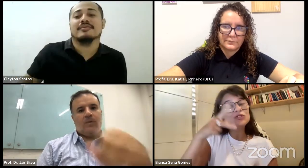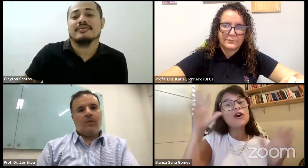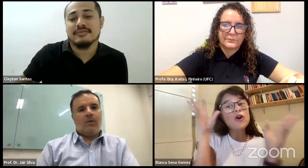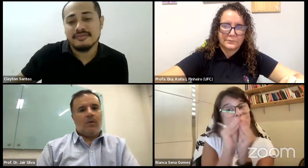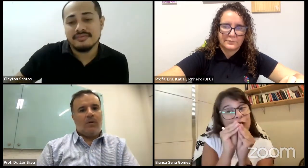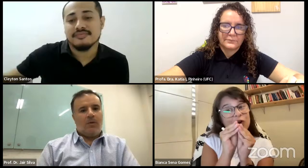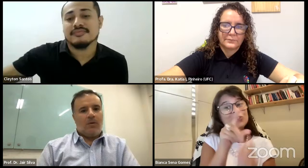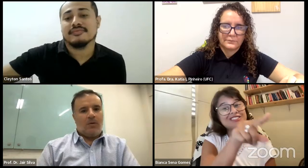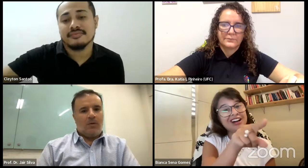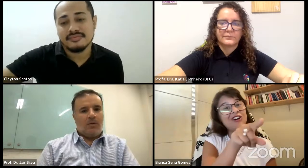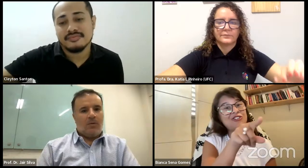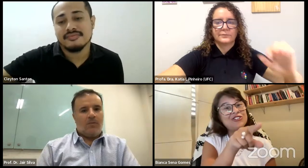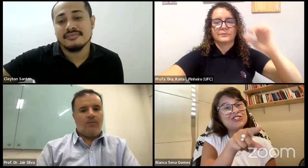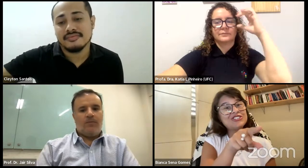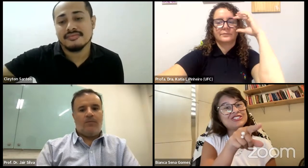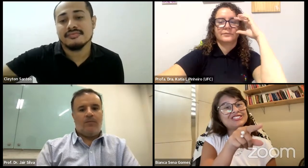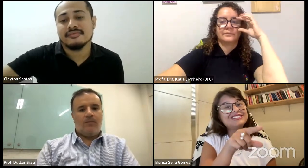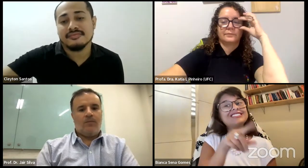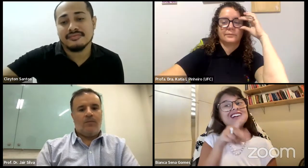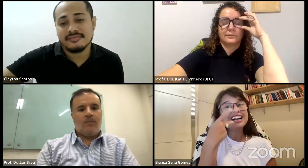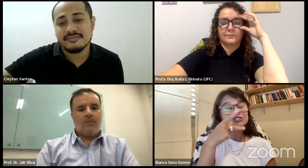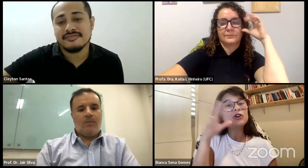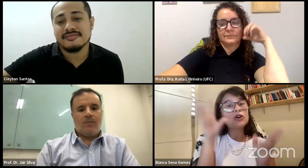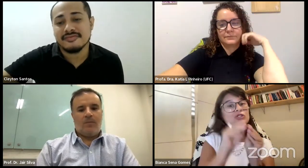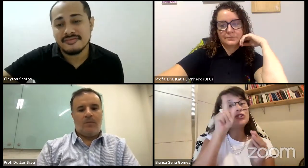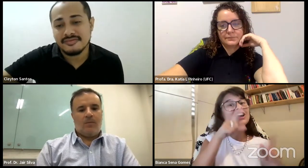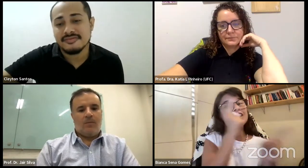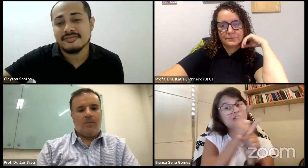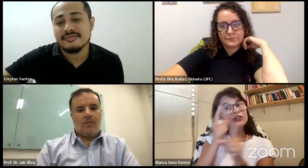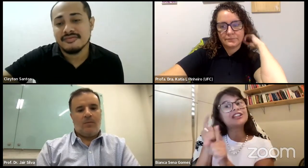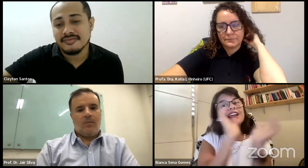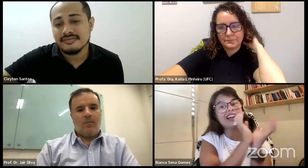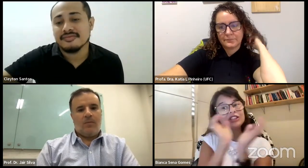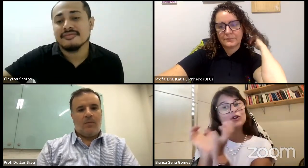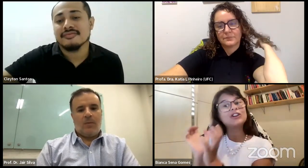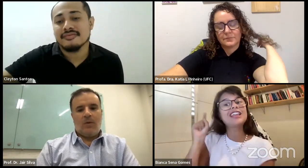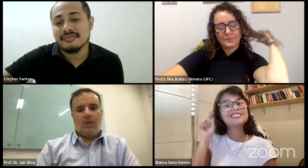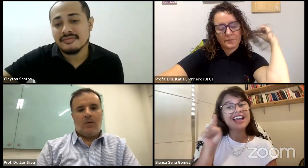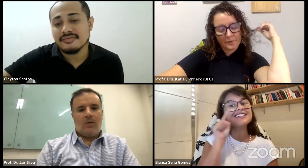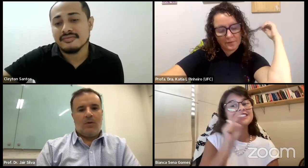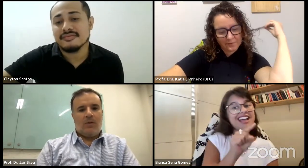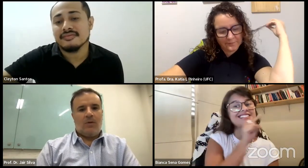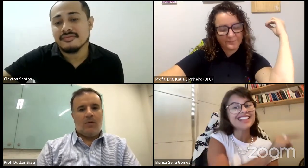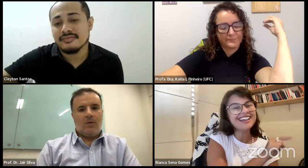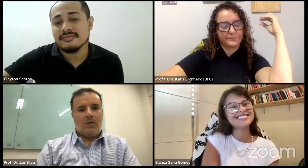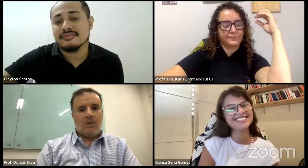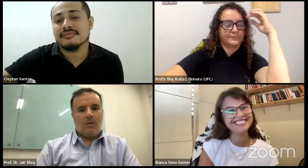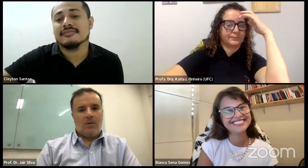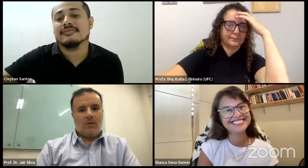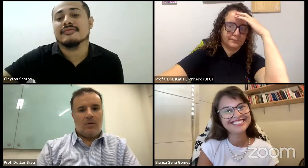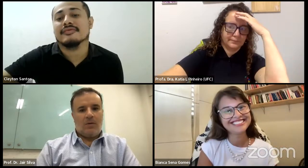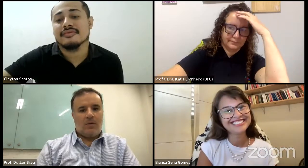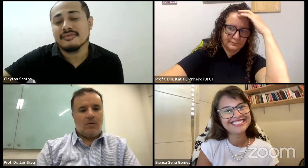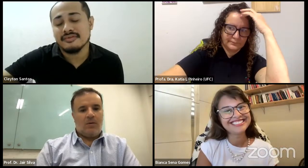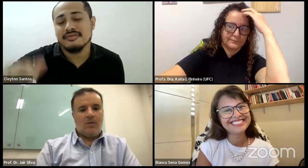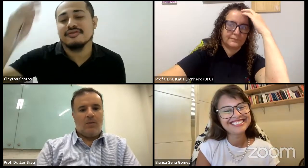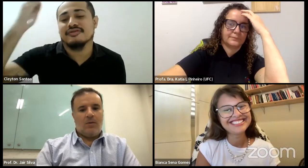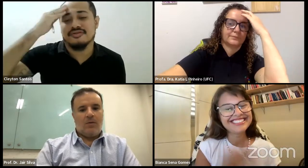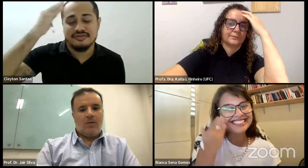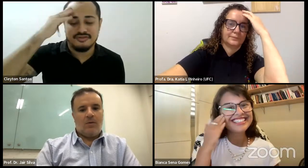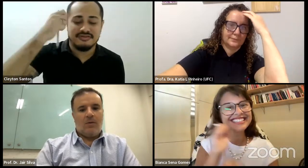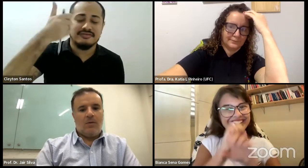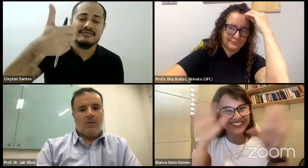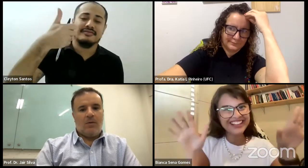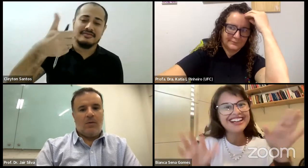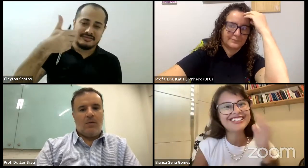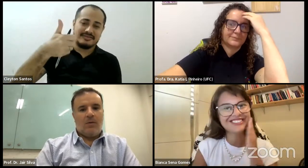Certo, colocar esses achados mesmo, né? Então é importante você trazer também isso